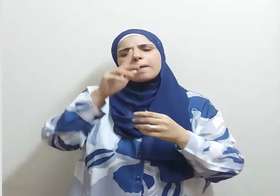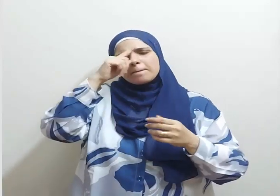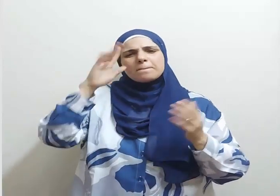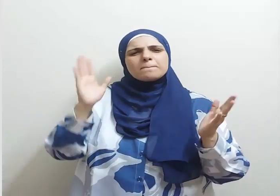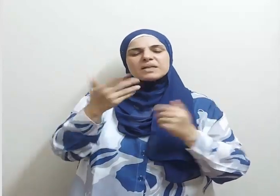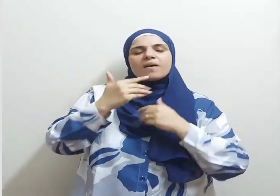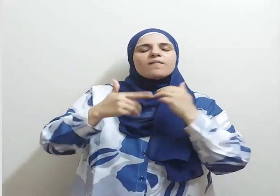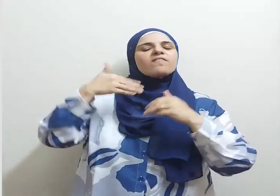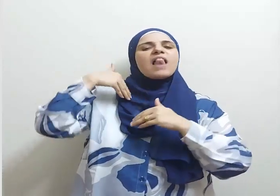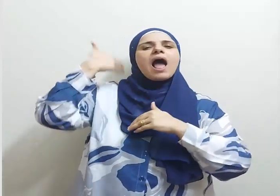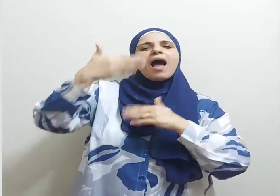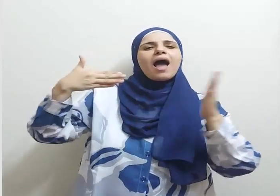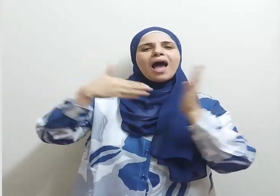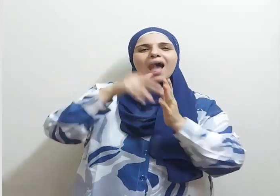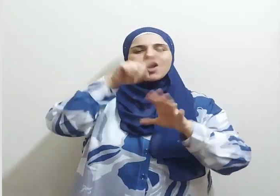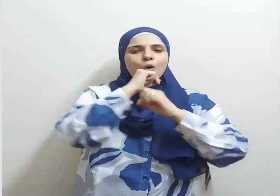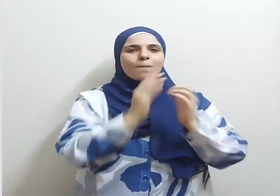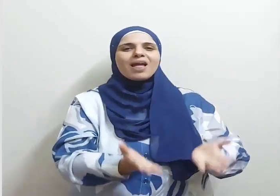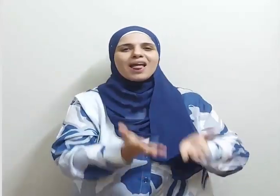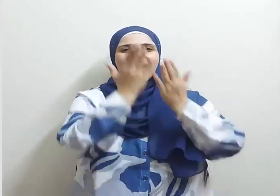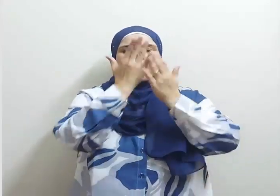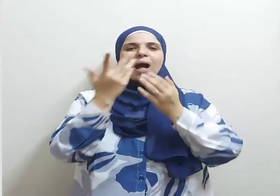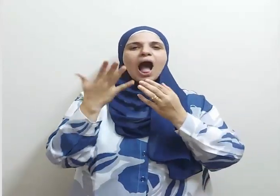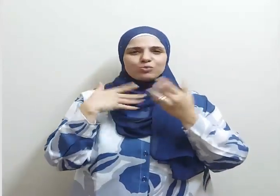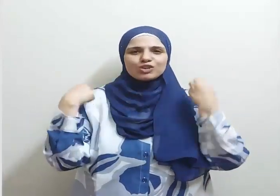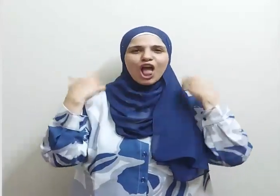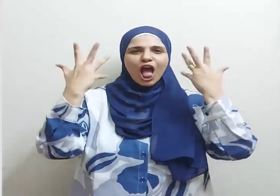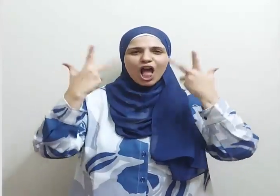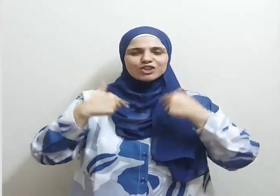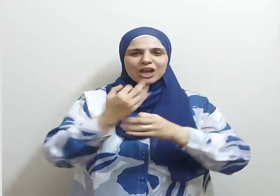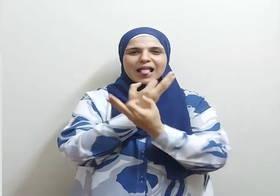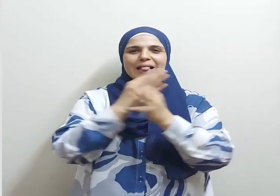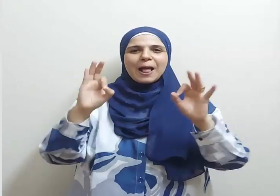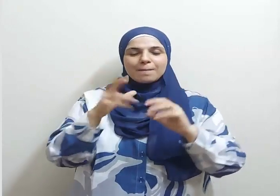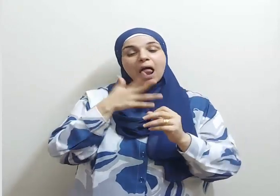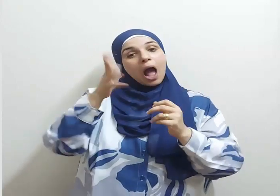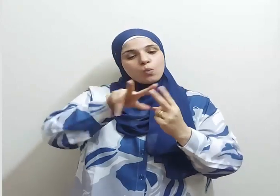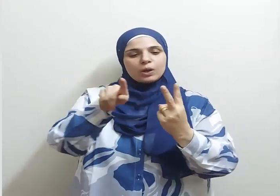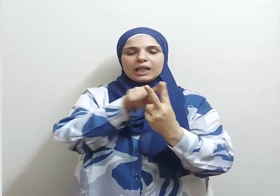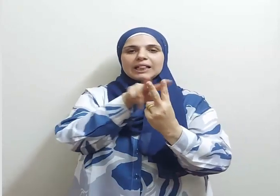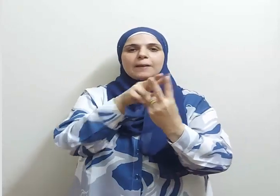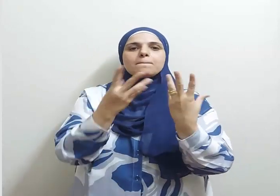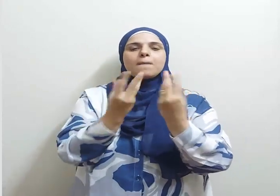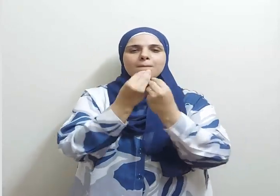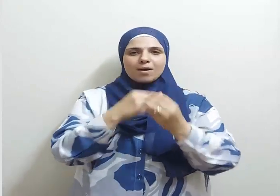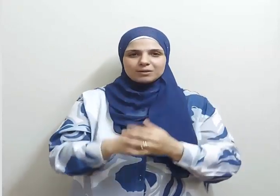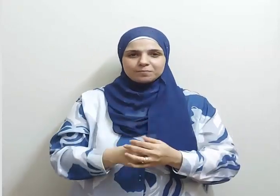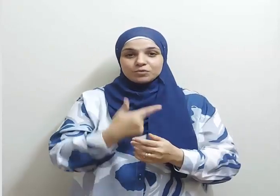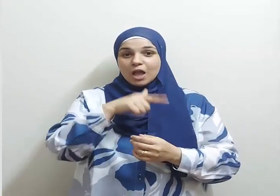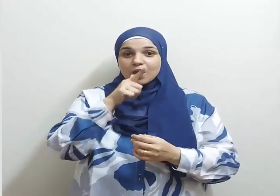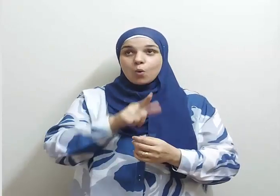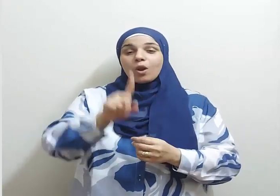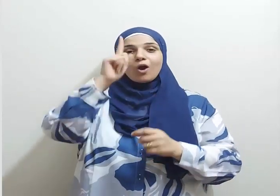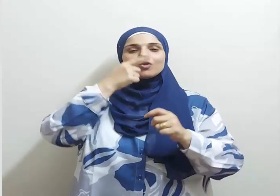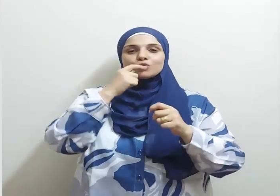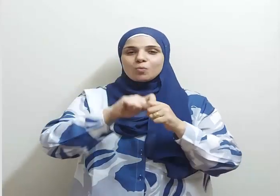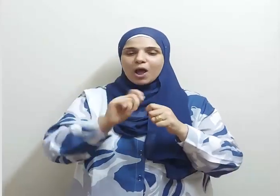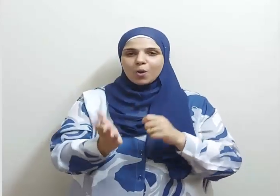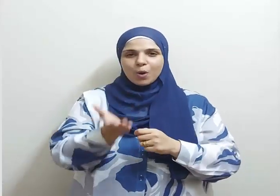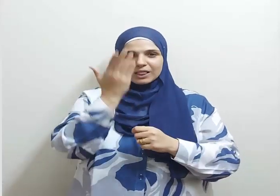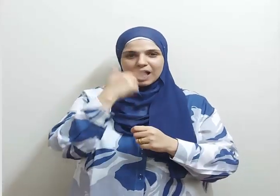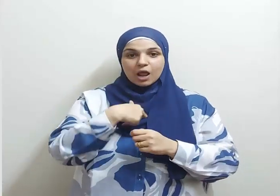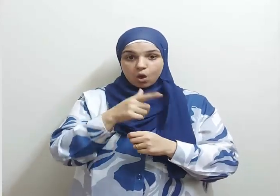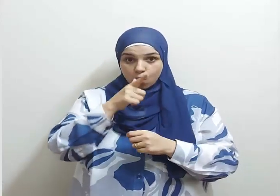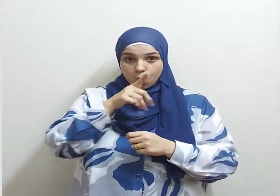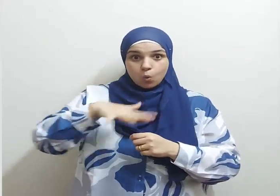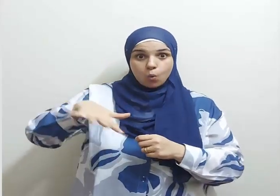مدخرا عند الله عز وجل يوم القيامه او الامرين كليهما حيث يقول سبحانه قل